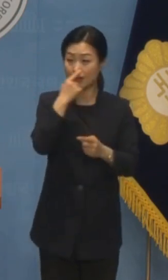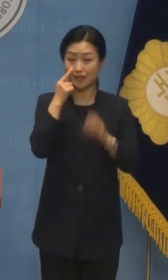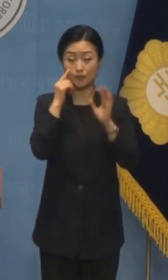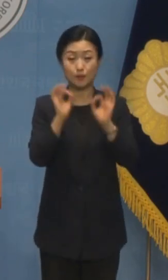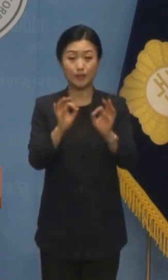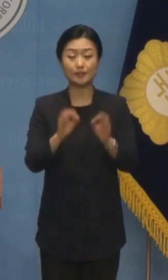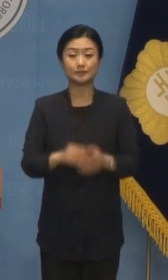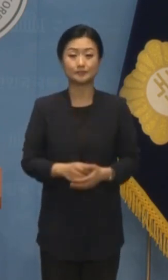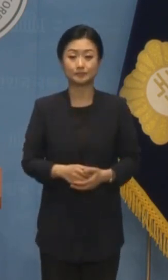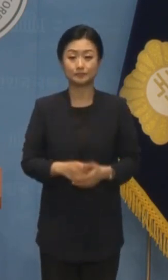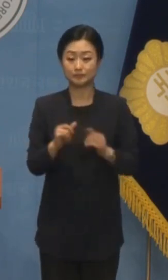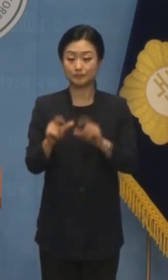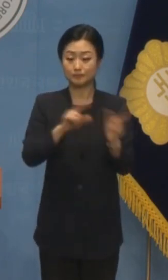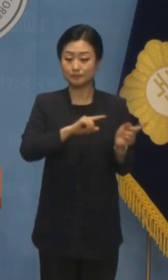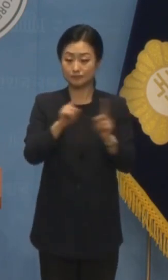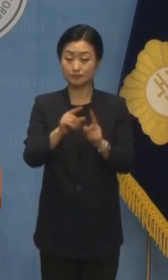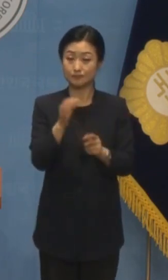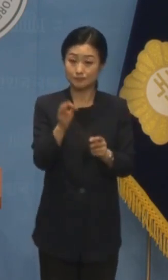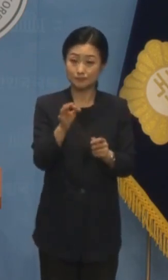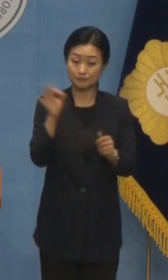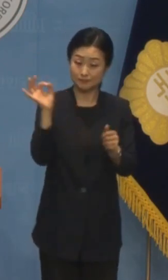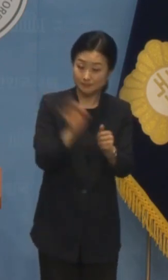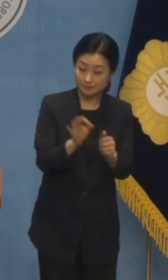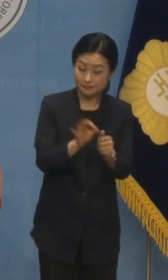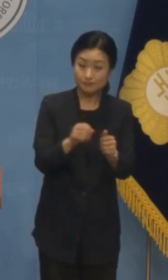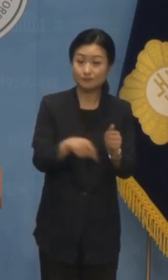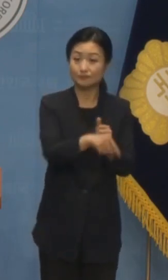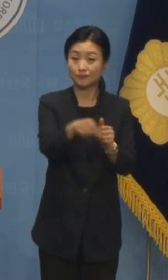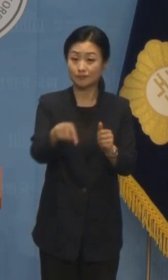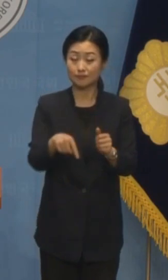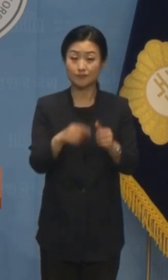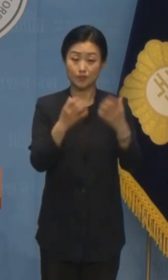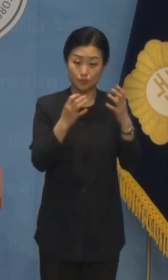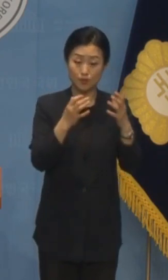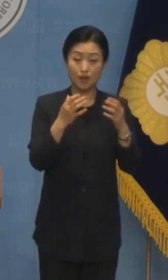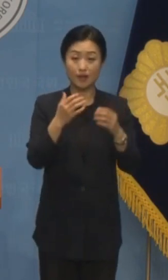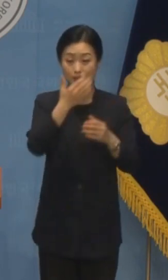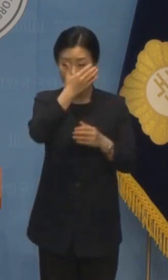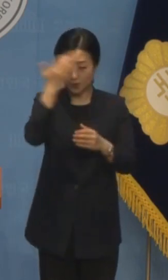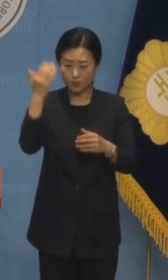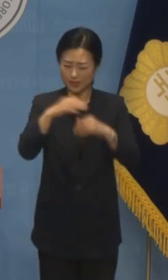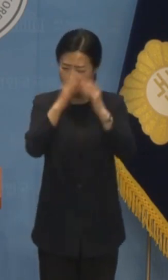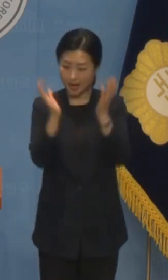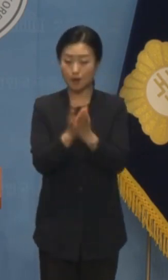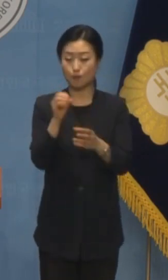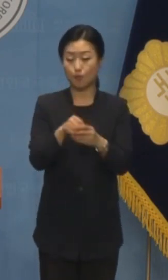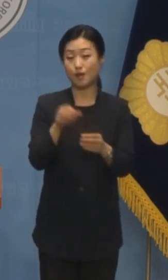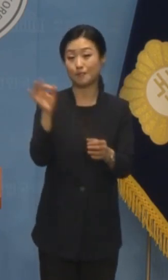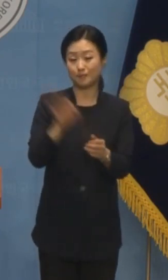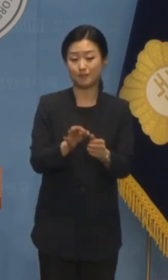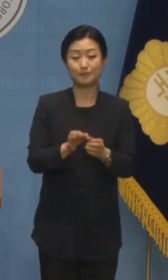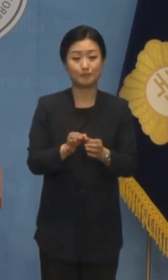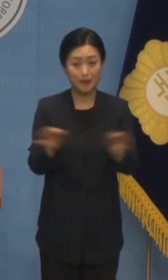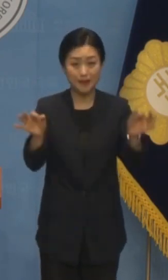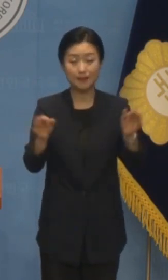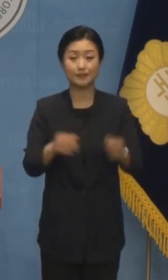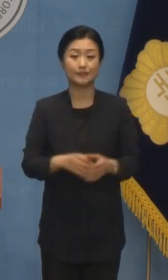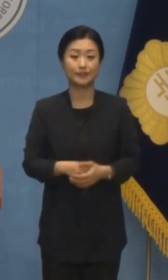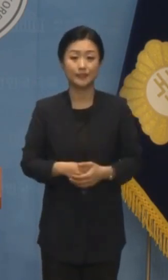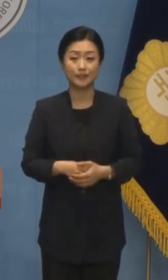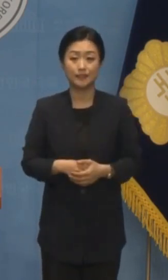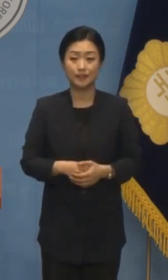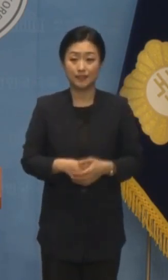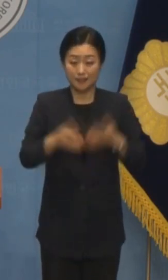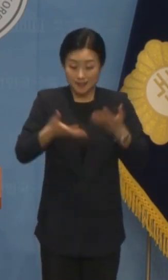보겠습니다. 민생회복지원금은 미래 세대 주역이 될 유아동과 어린이, 청년들까지 포함해서 모든 국민들에게 지급합니다.